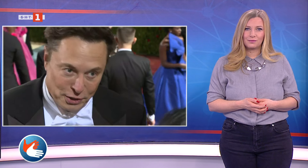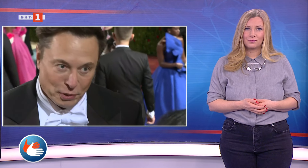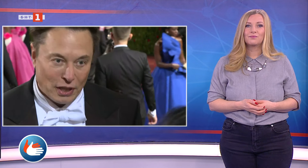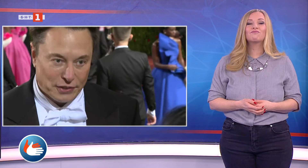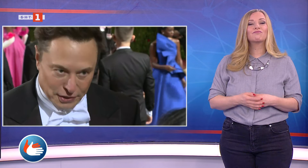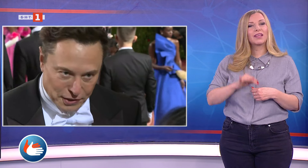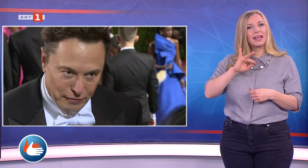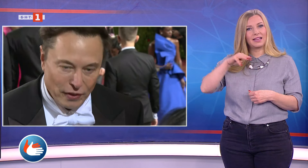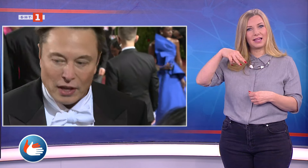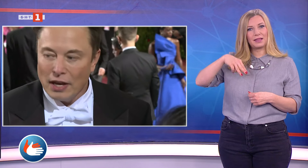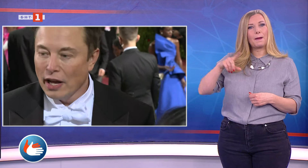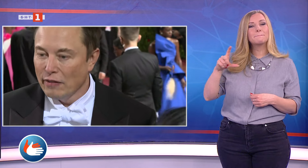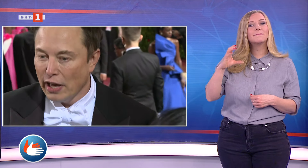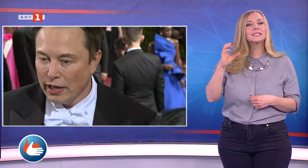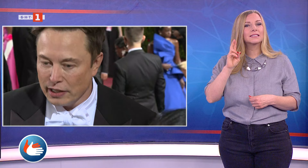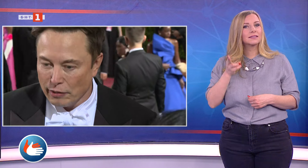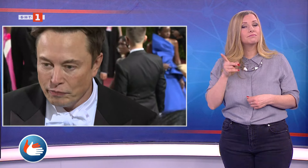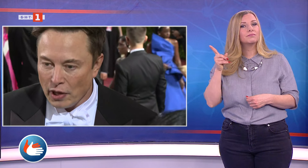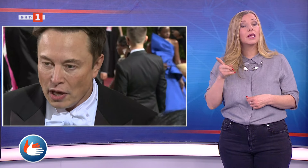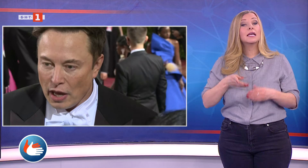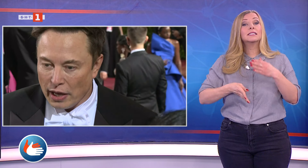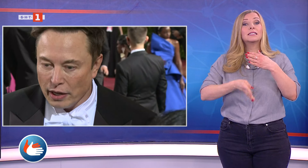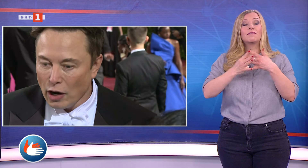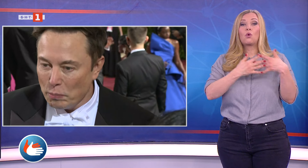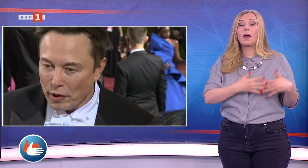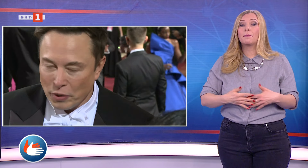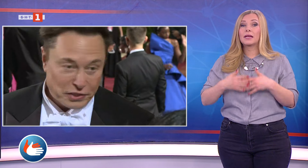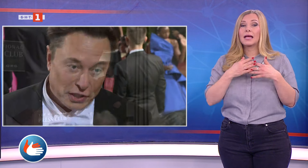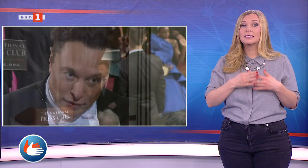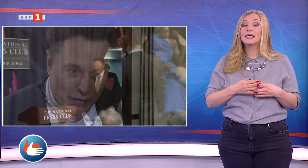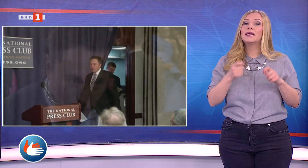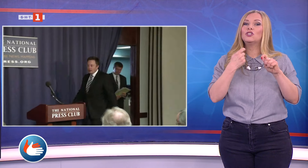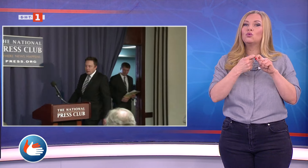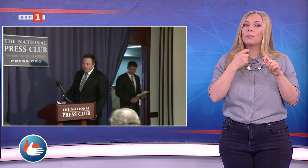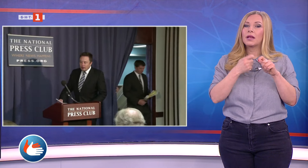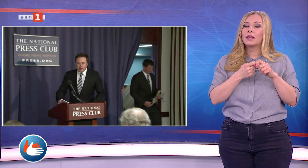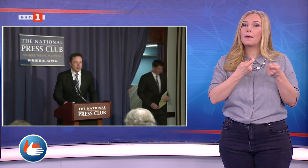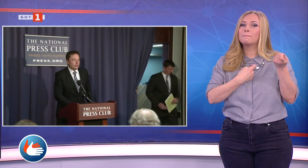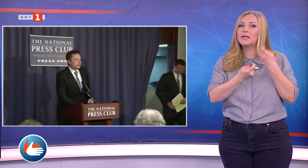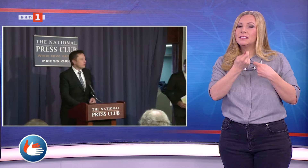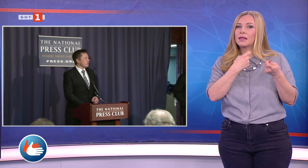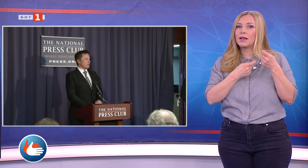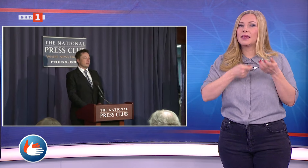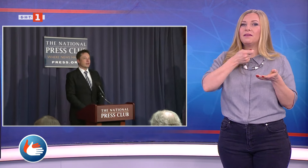Илон Мъск е северноамерикански инженер, изобретател, бизнес-магнат, инвеститор и милиардер.